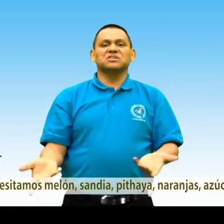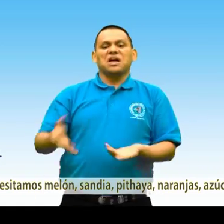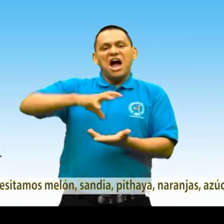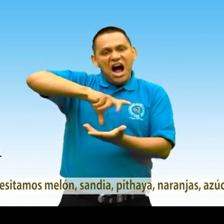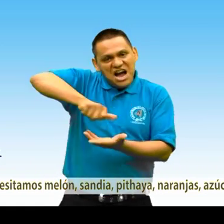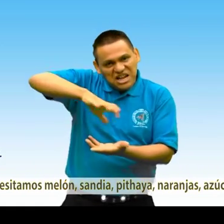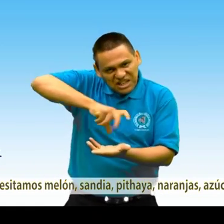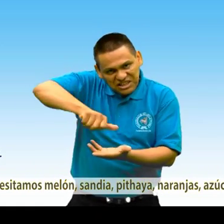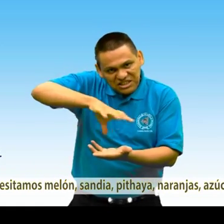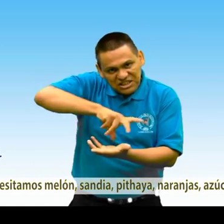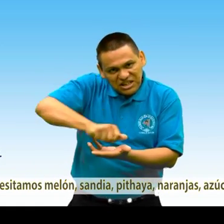naranjas,